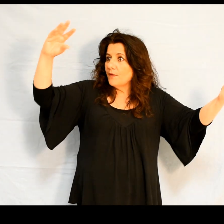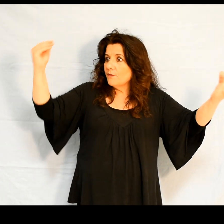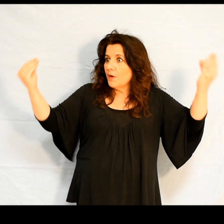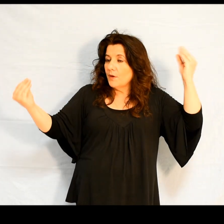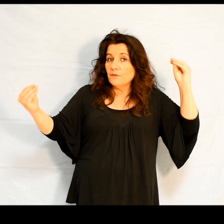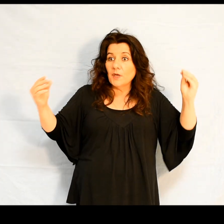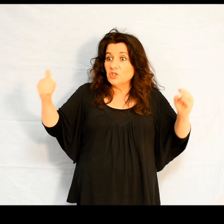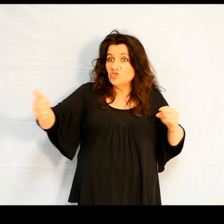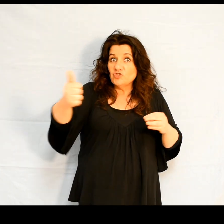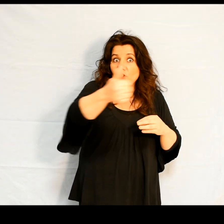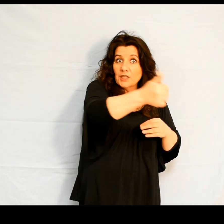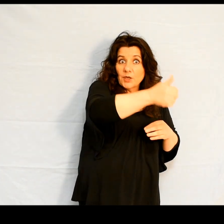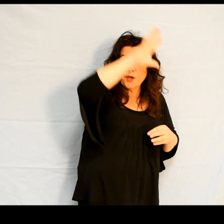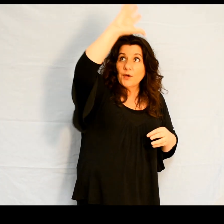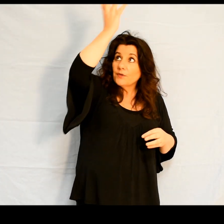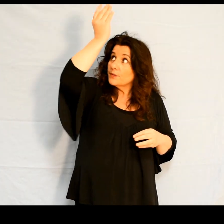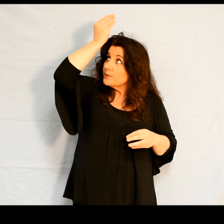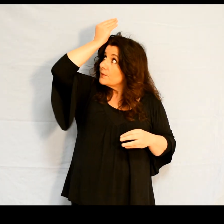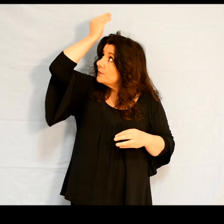sur chacun d'eux.